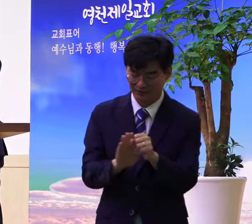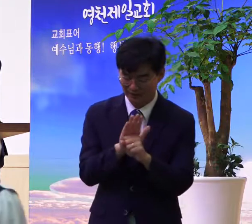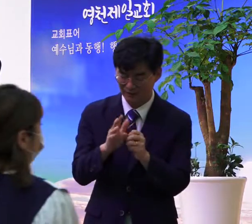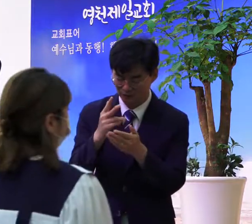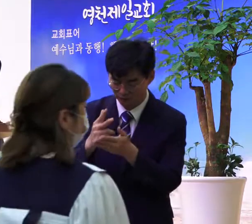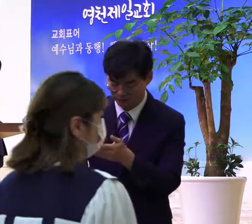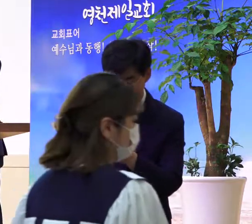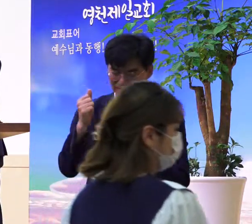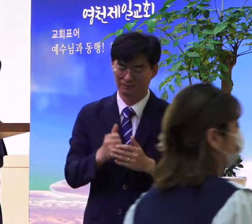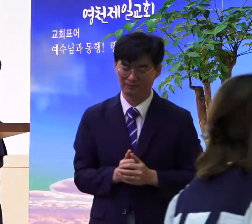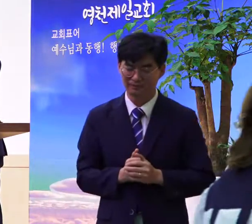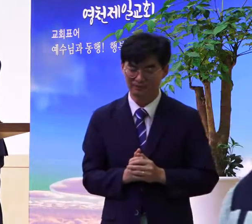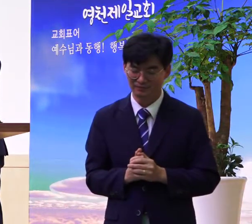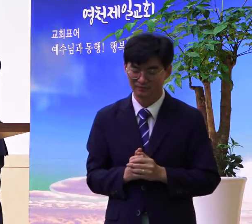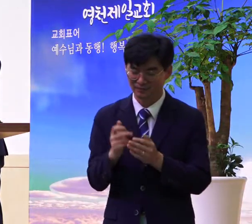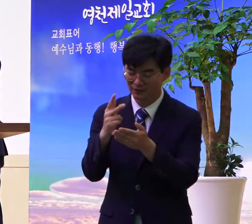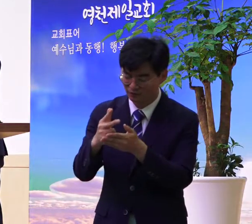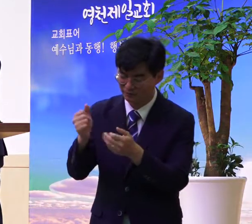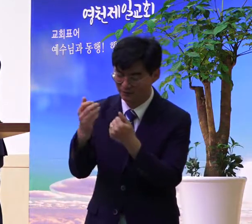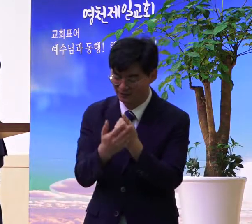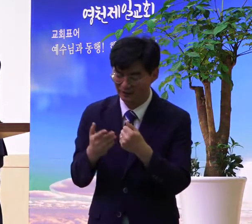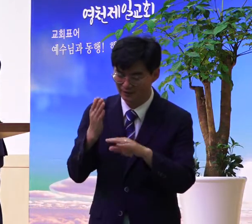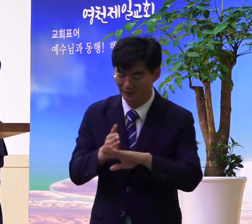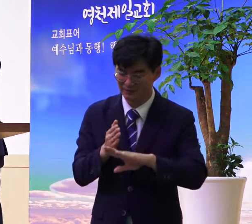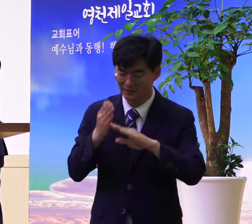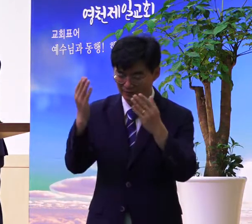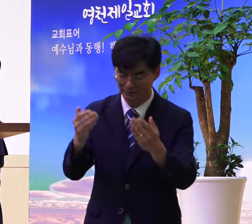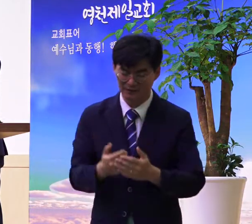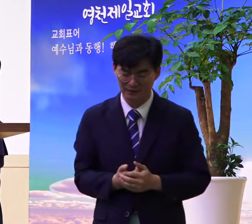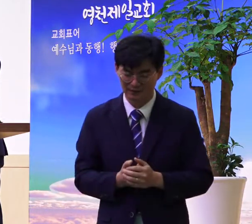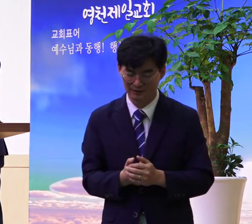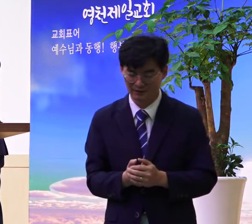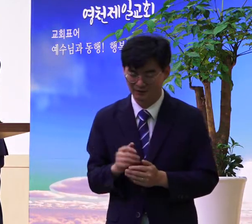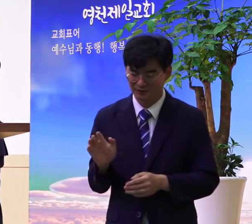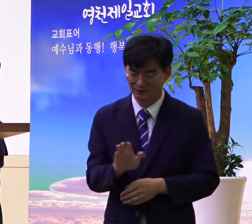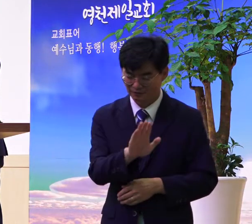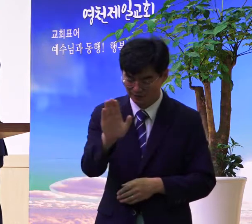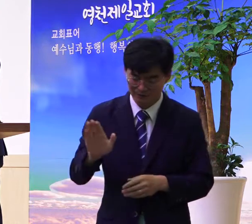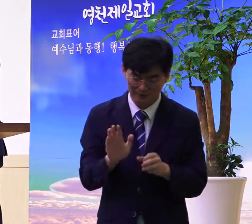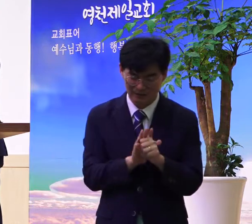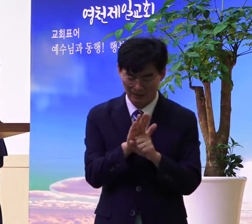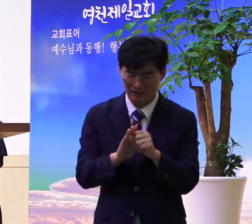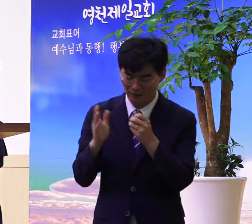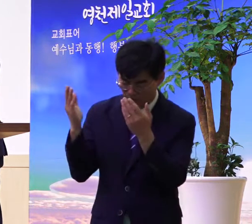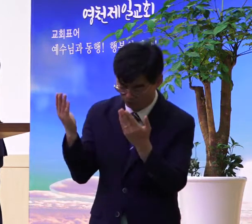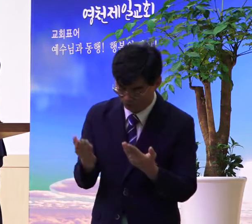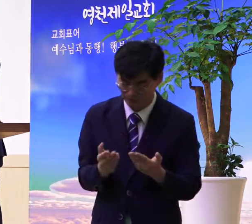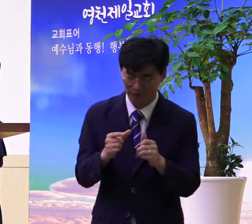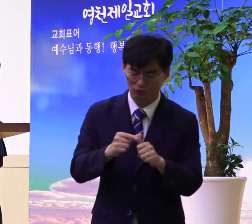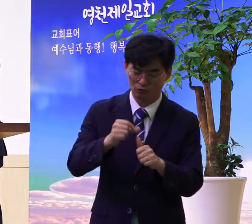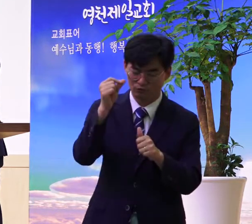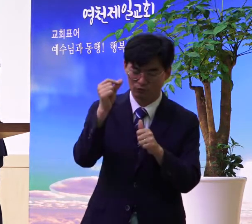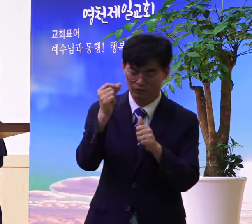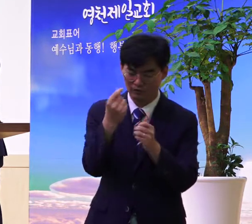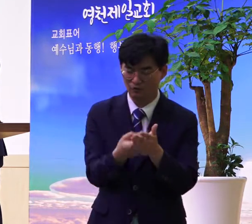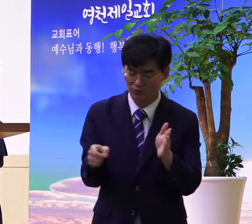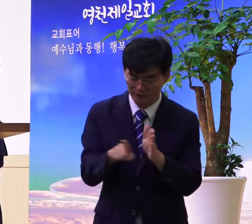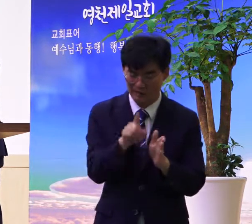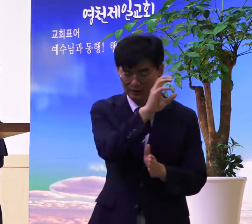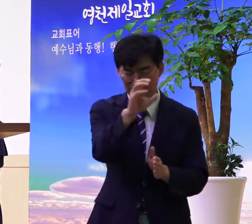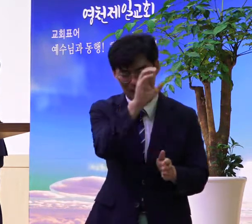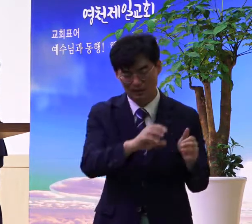주님, 주님의 은혜를 감사합니다. 우리를 사랑하셔서 구원하시기 위해